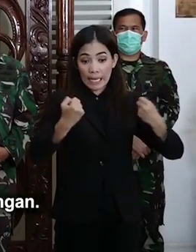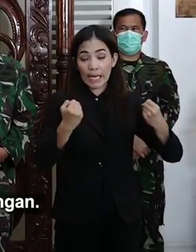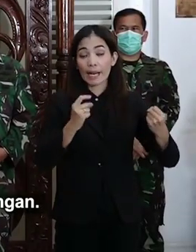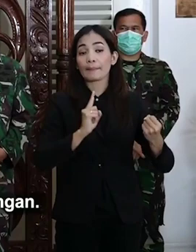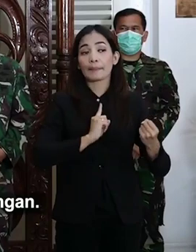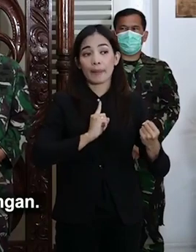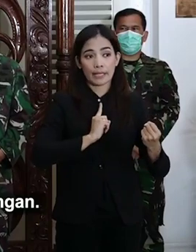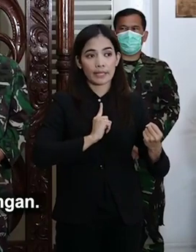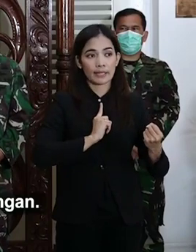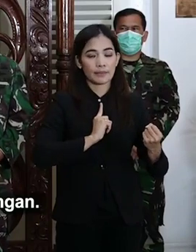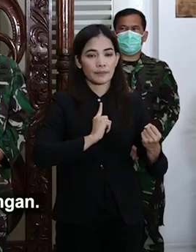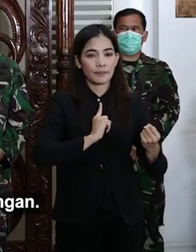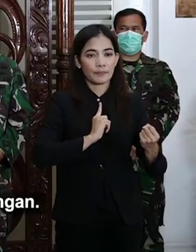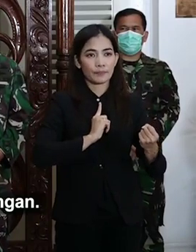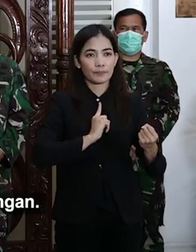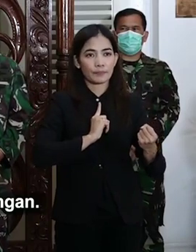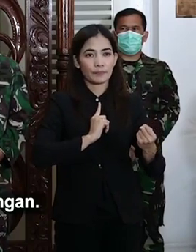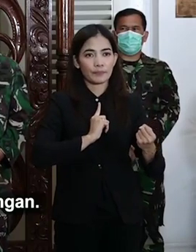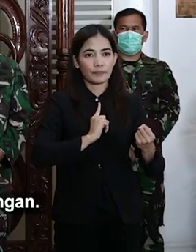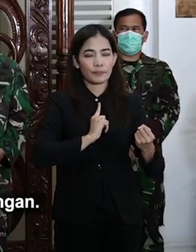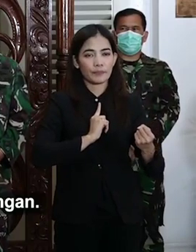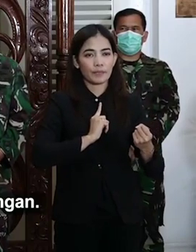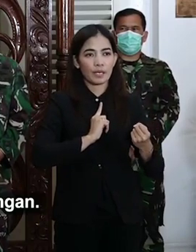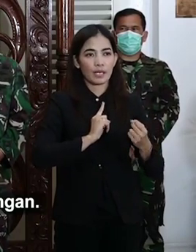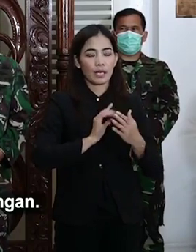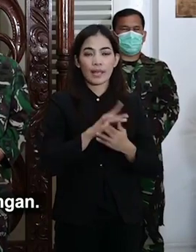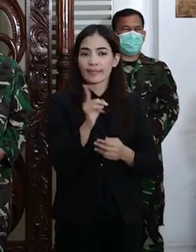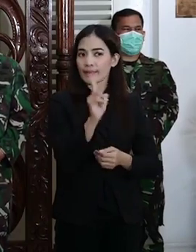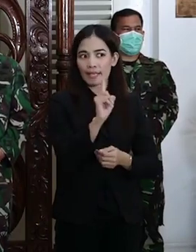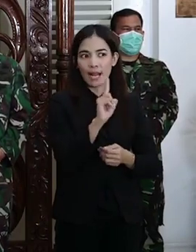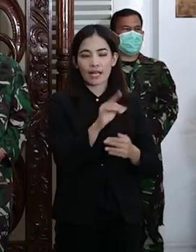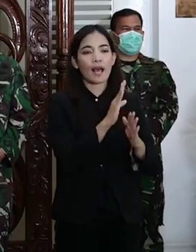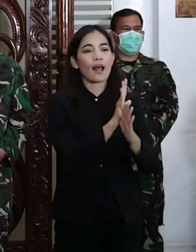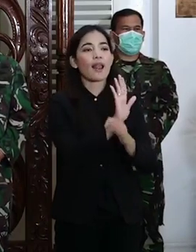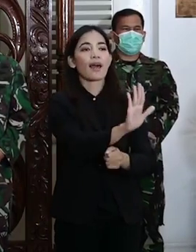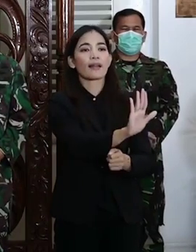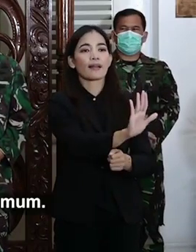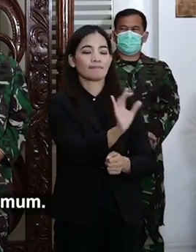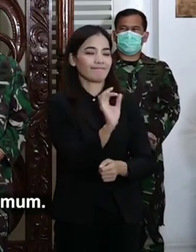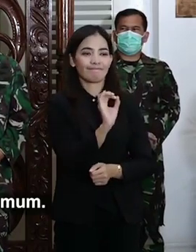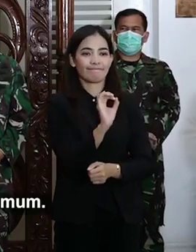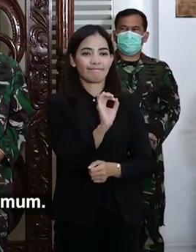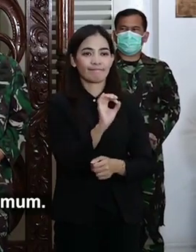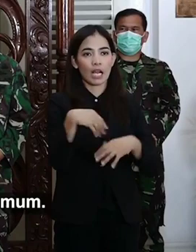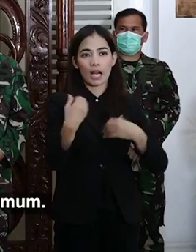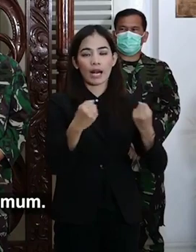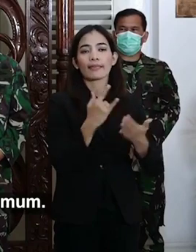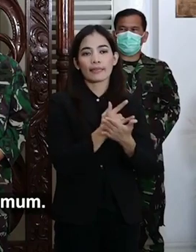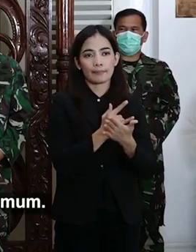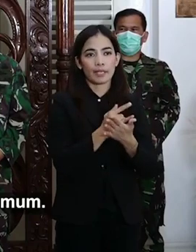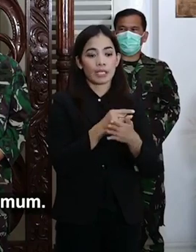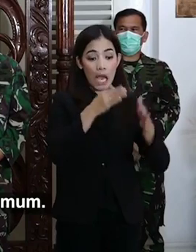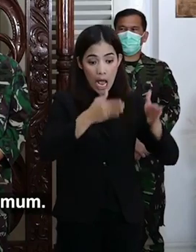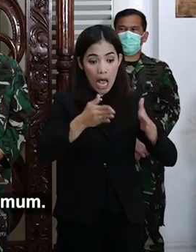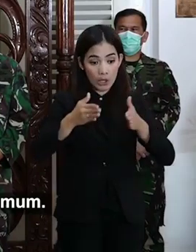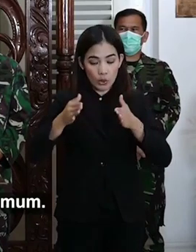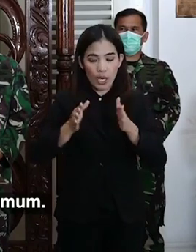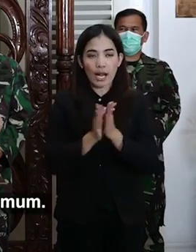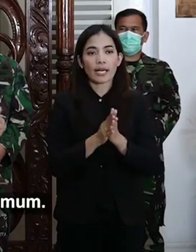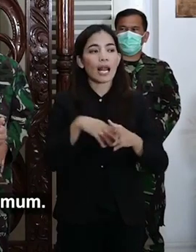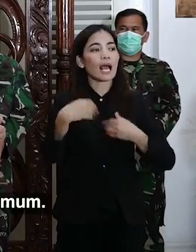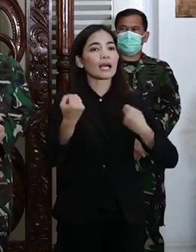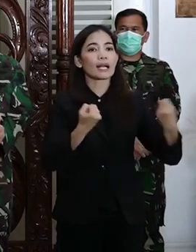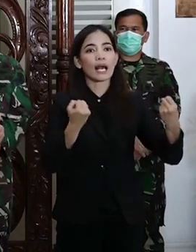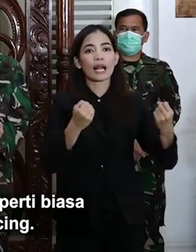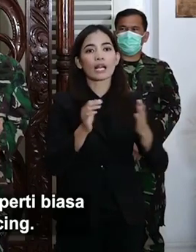Kendaraan pribadi itu tidak ada larangan. yang kita atur adalah